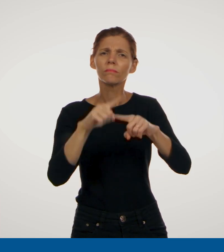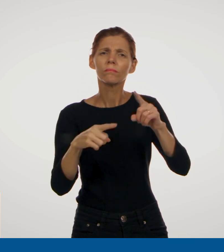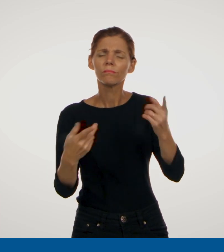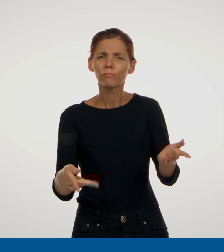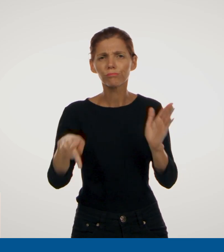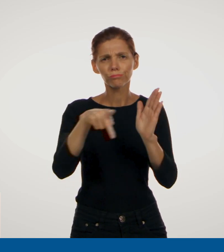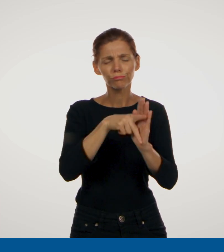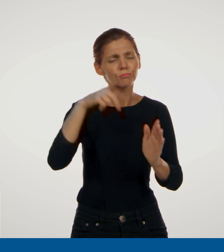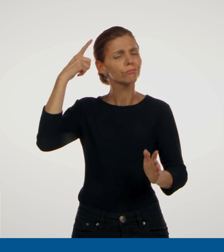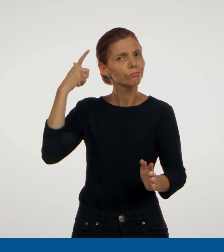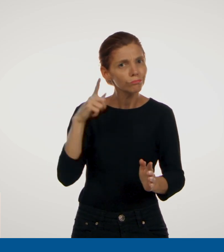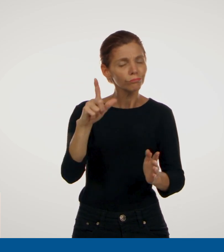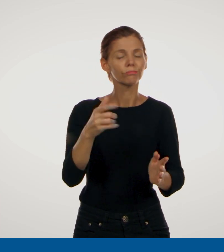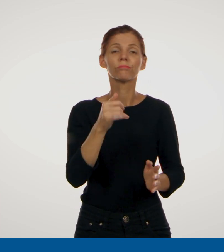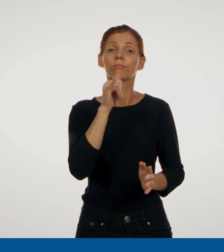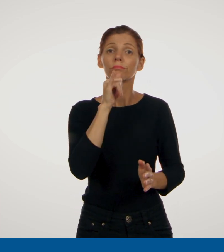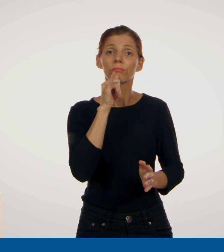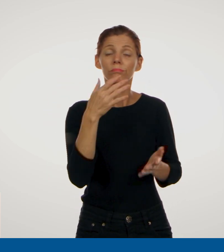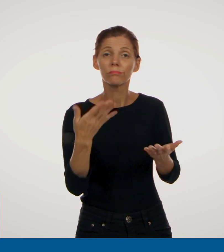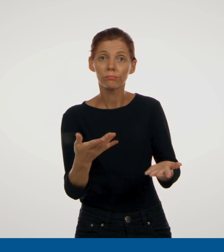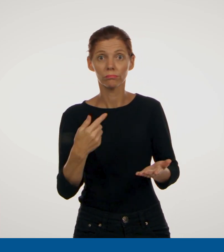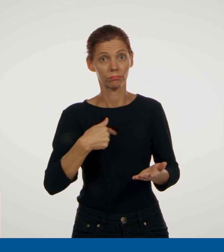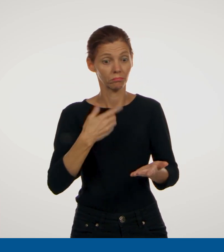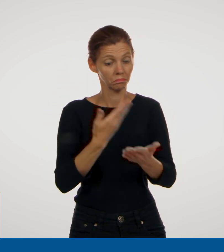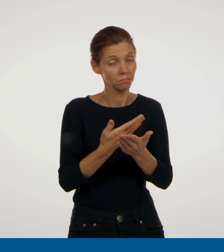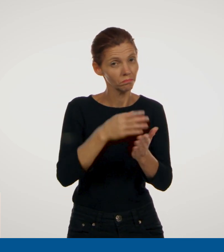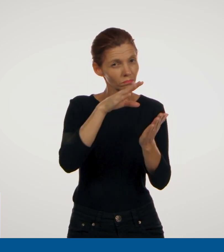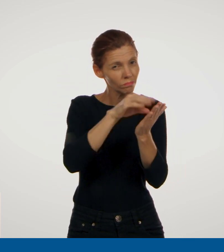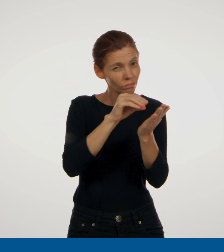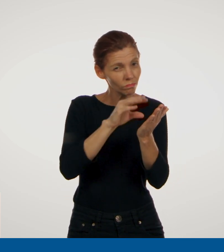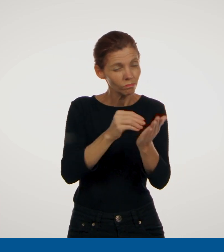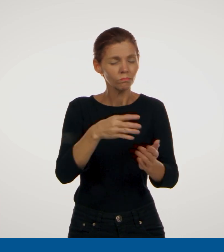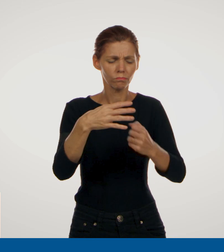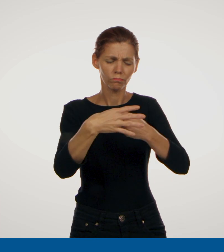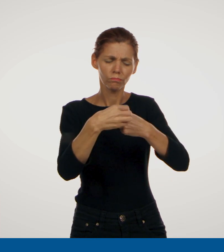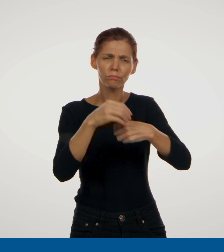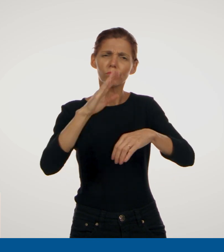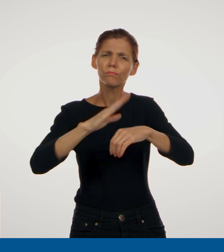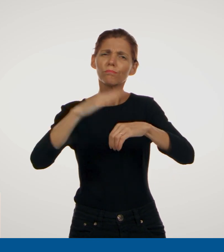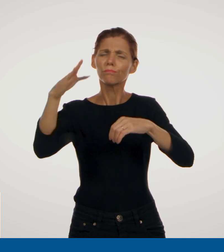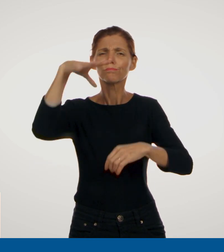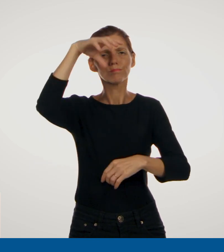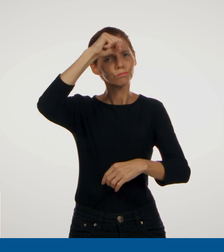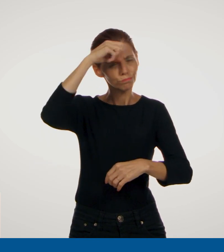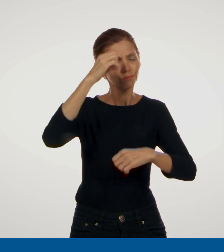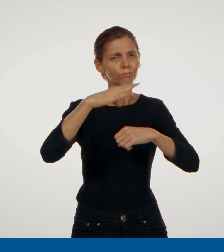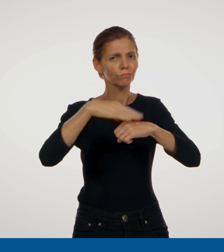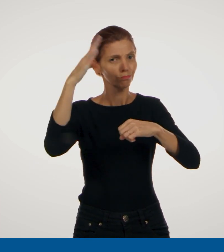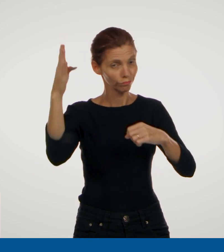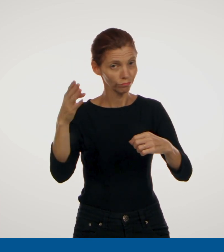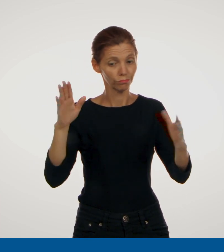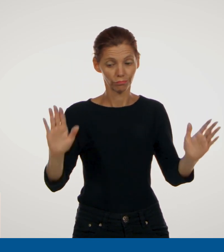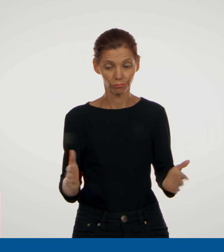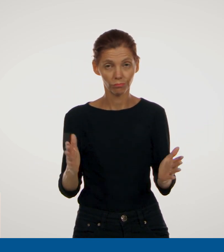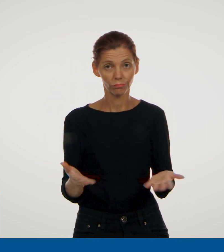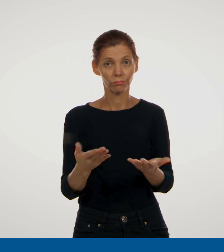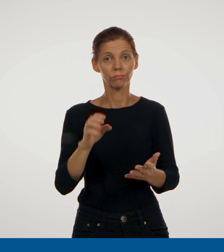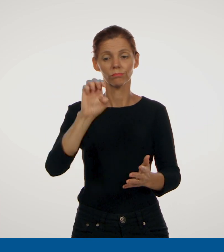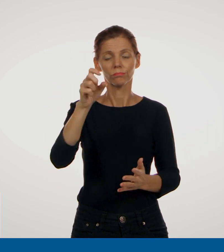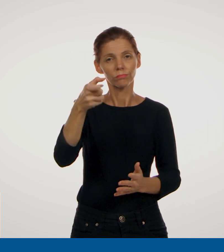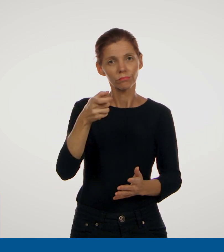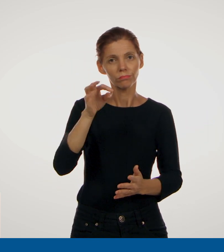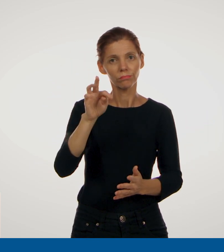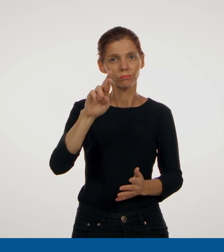sua própria recompensa. Por exemplo, vou estudar esse conteúdo para conhecer sobre isso, para saber mais.